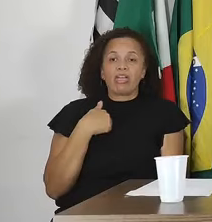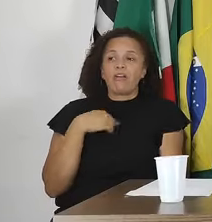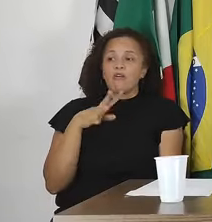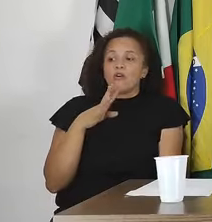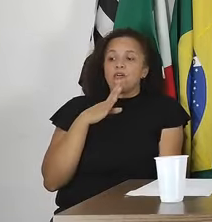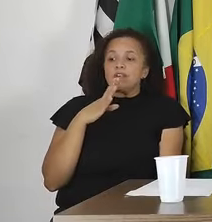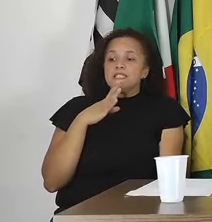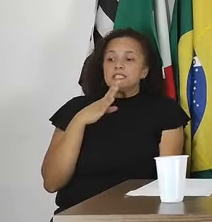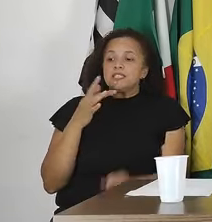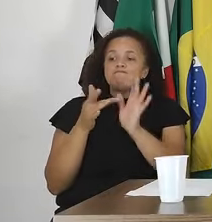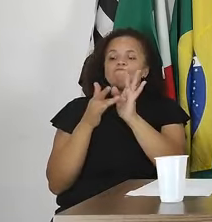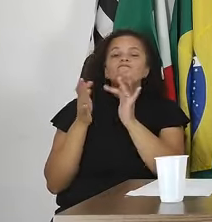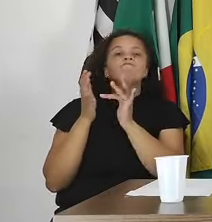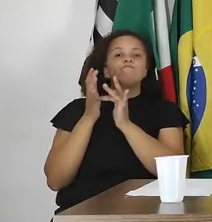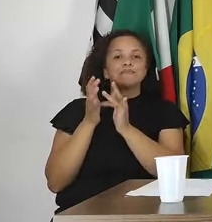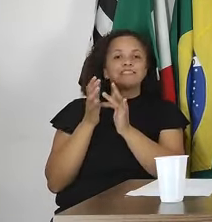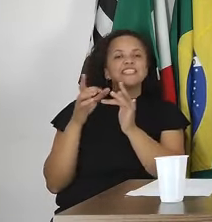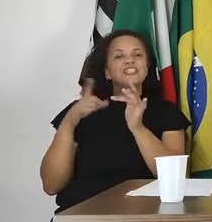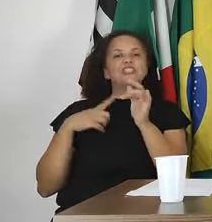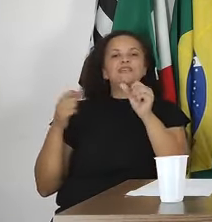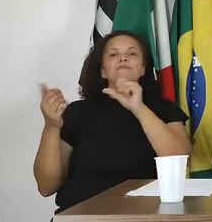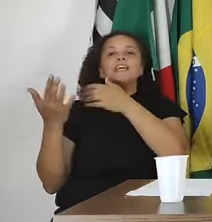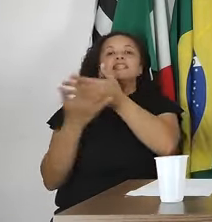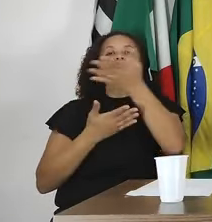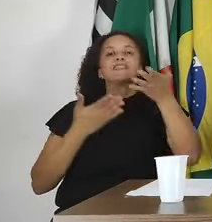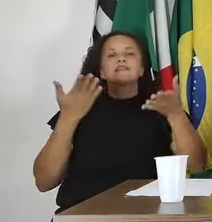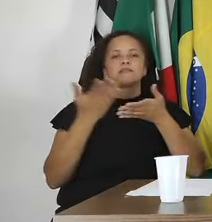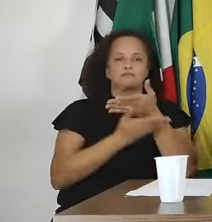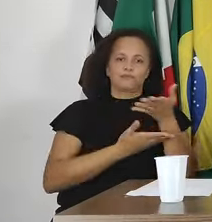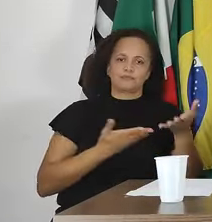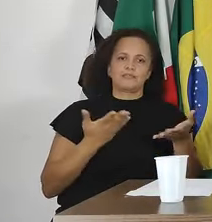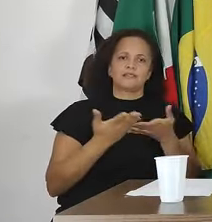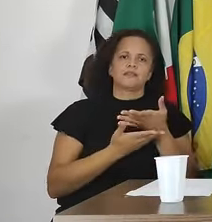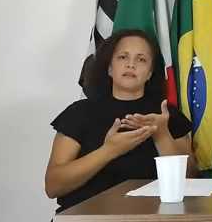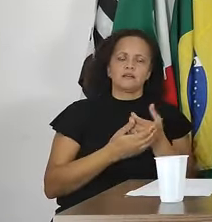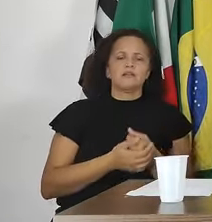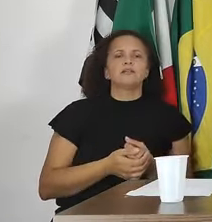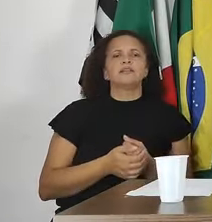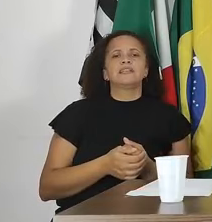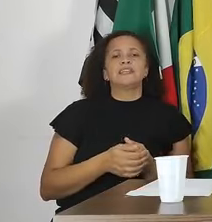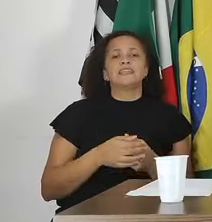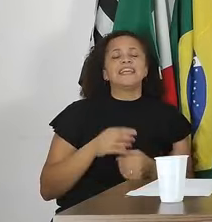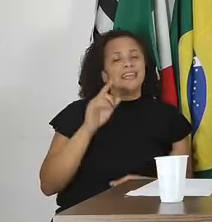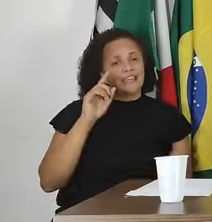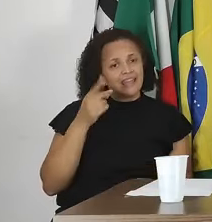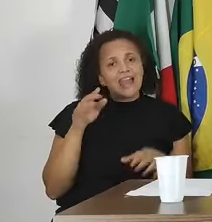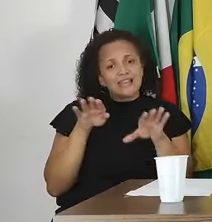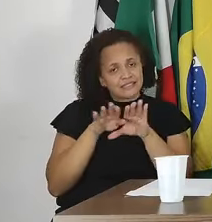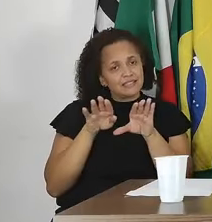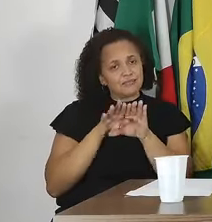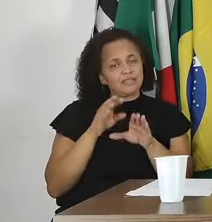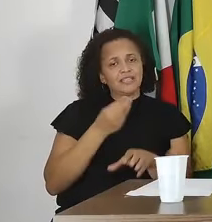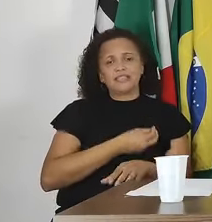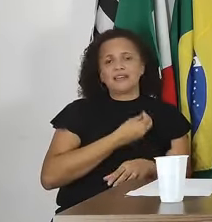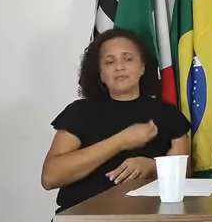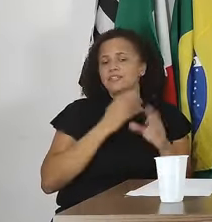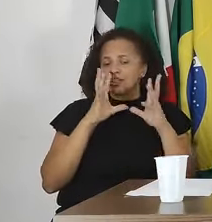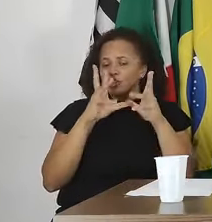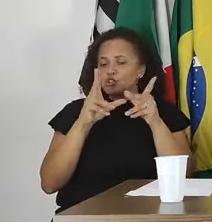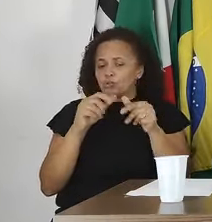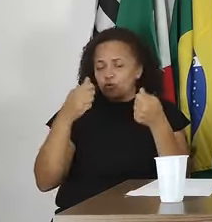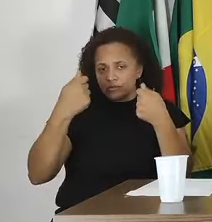mudou toda a minha vida. E isso faz toda a diferença na vida daquele que está precisando de uma ajuda, daquele